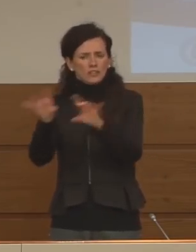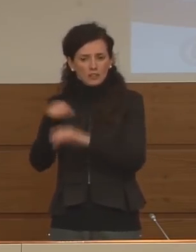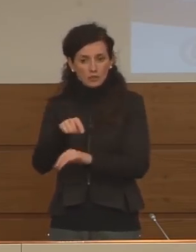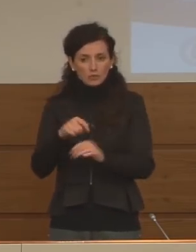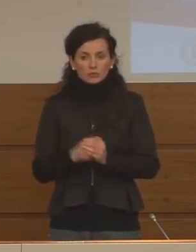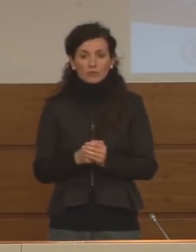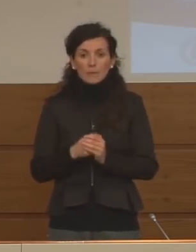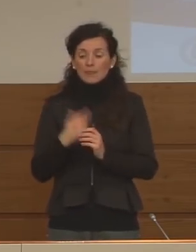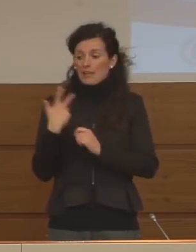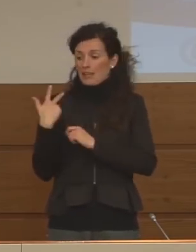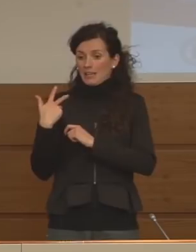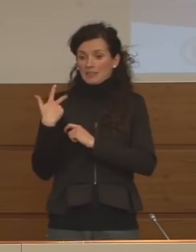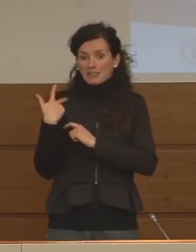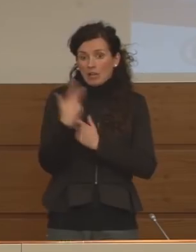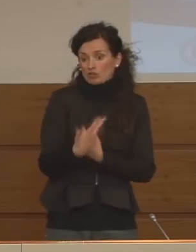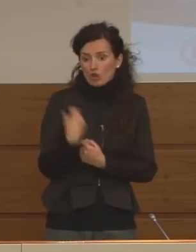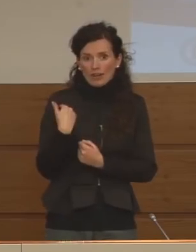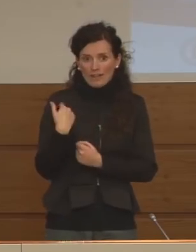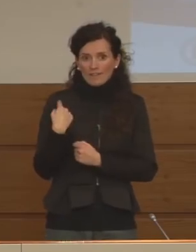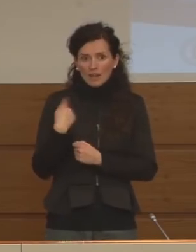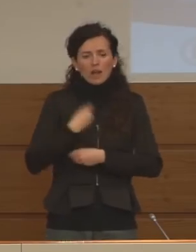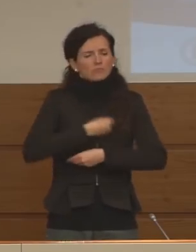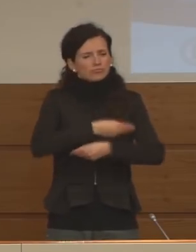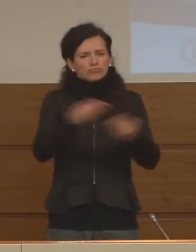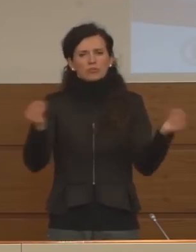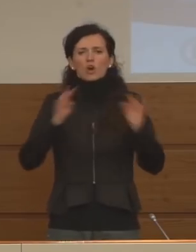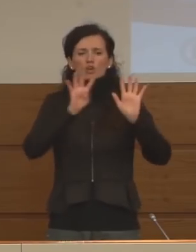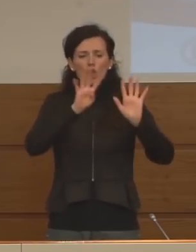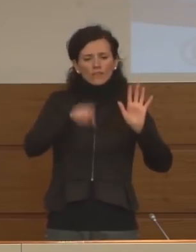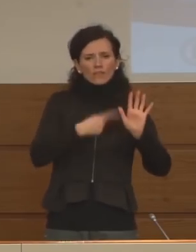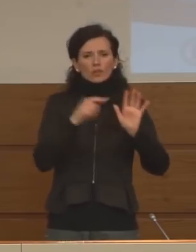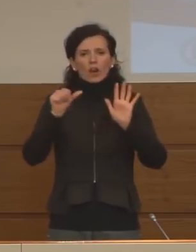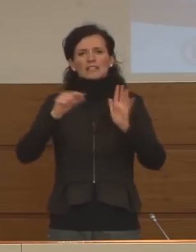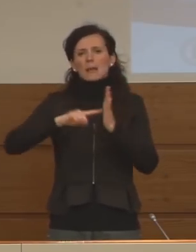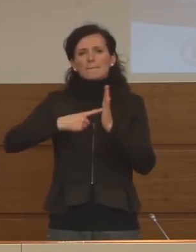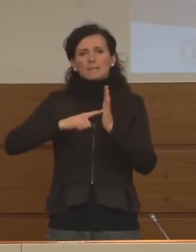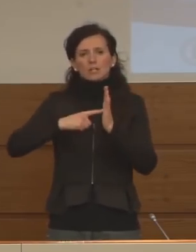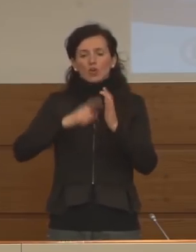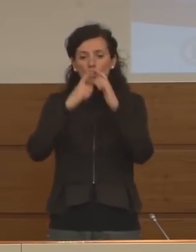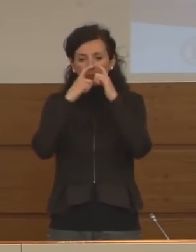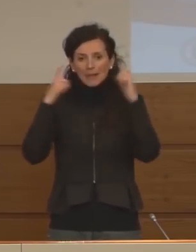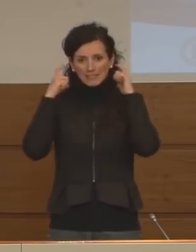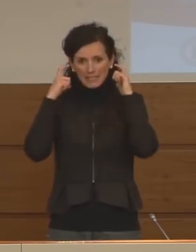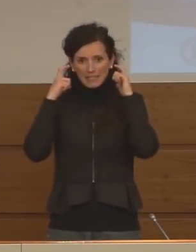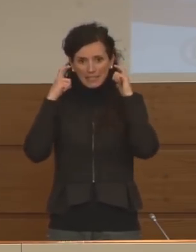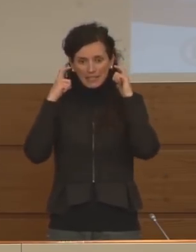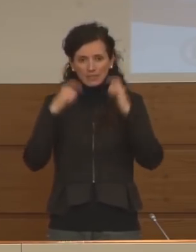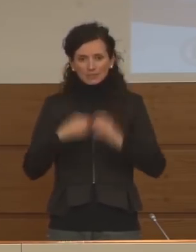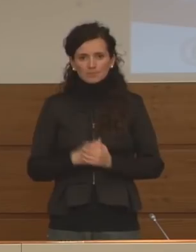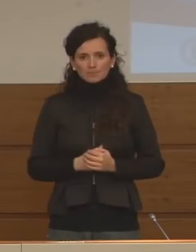distribuito complessivamente 9,6 milioni di mascherine